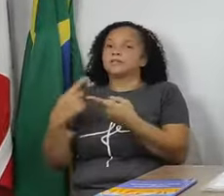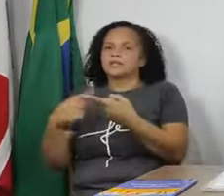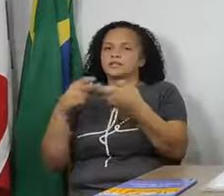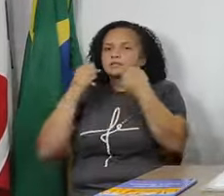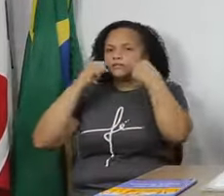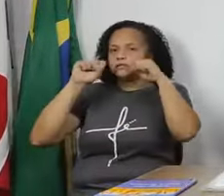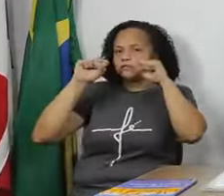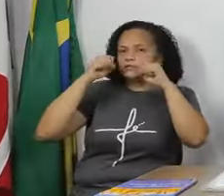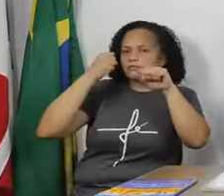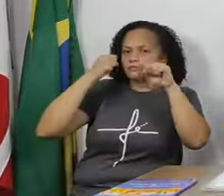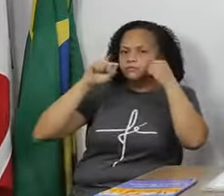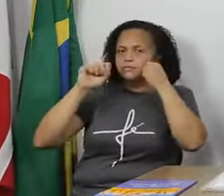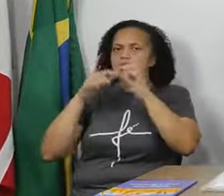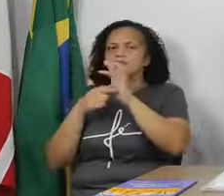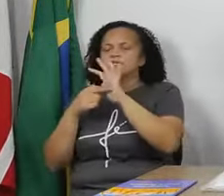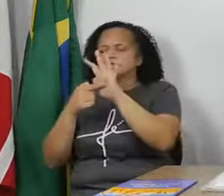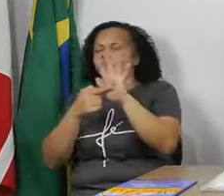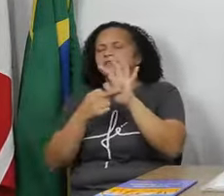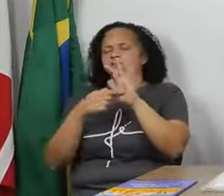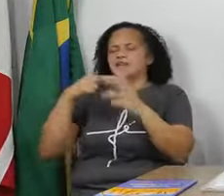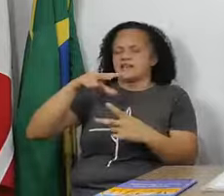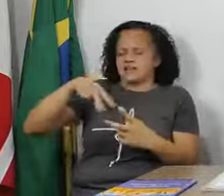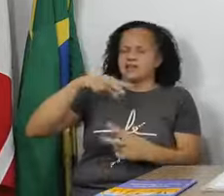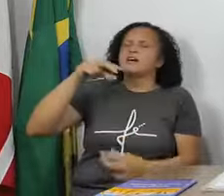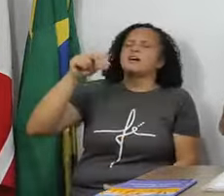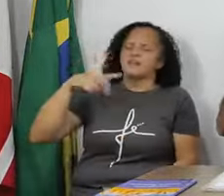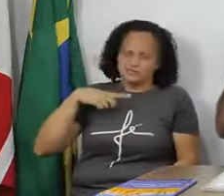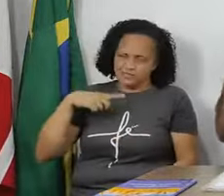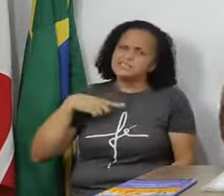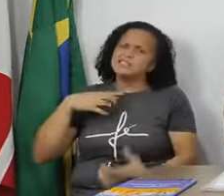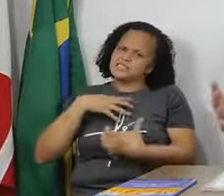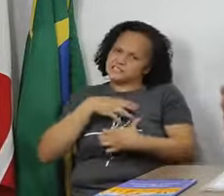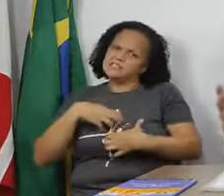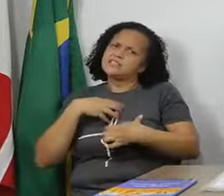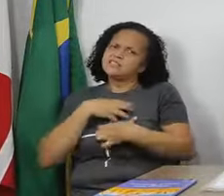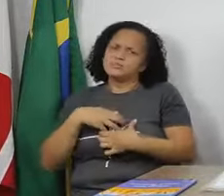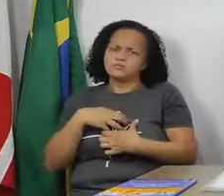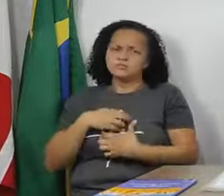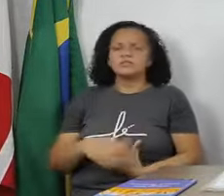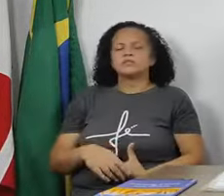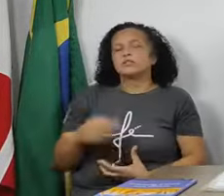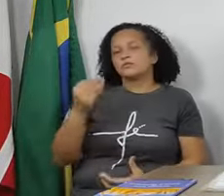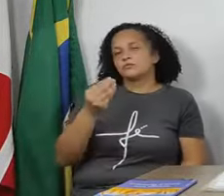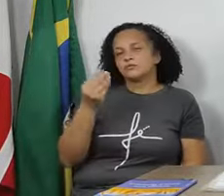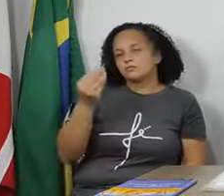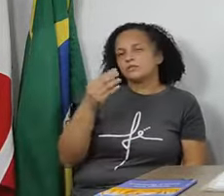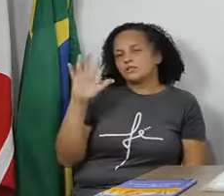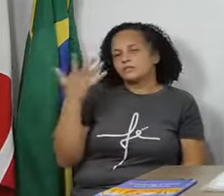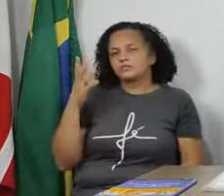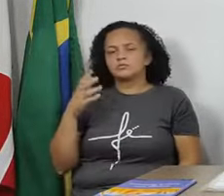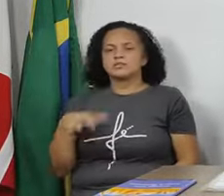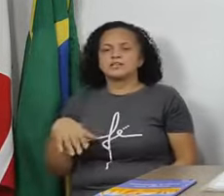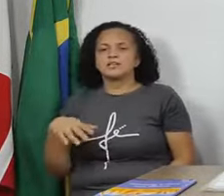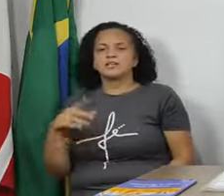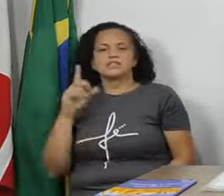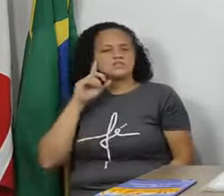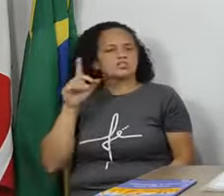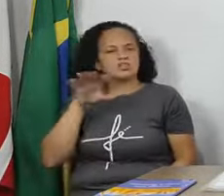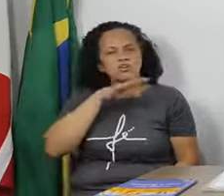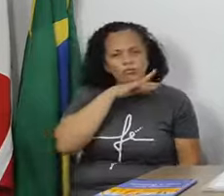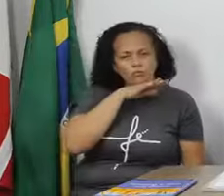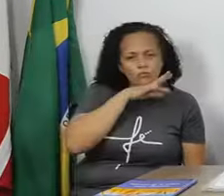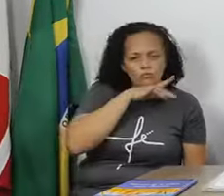alma, ela fica abatida, quando nós estamos nos deparando com alguma situação ruim, a gente